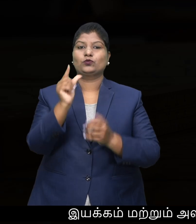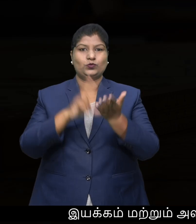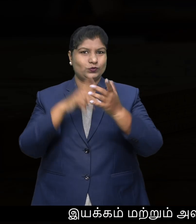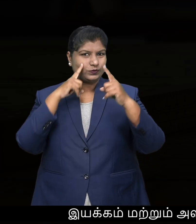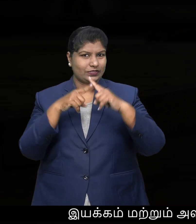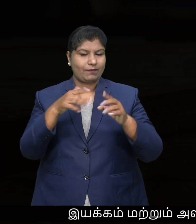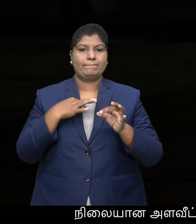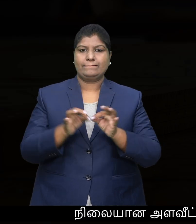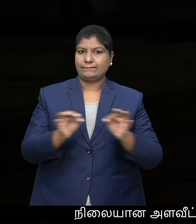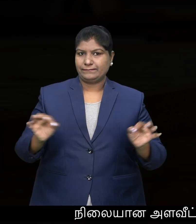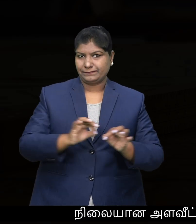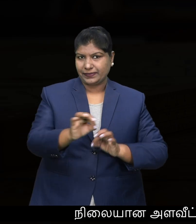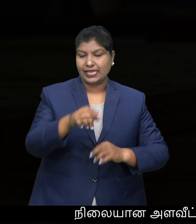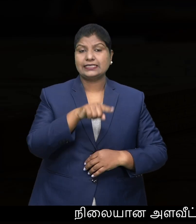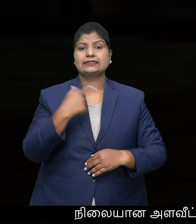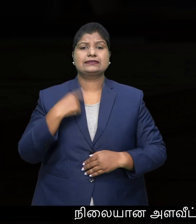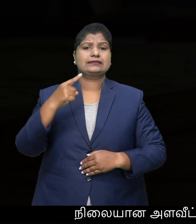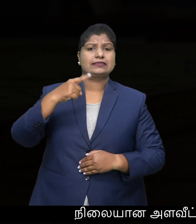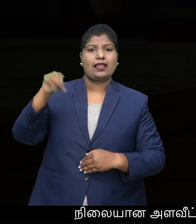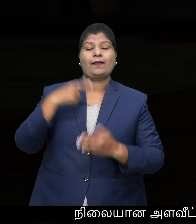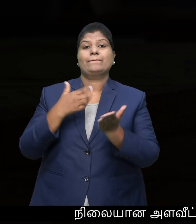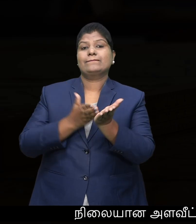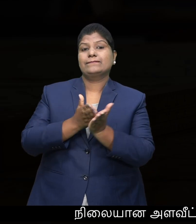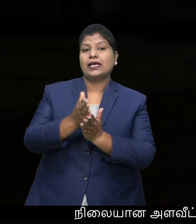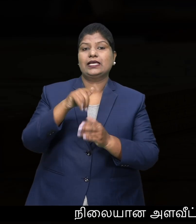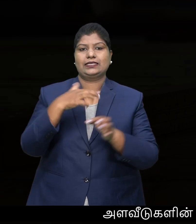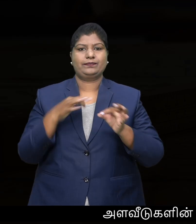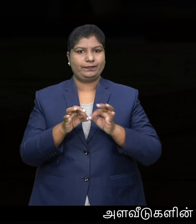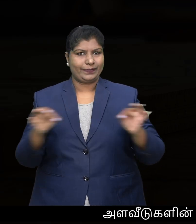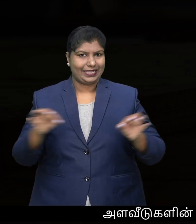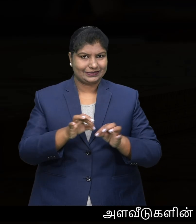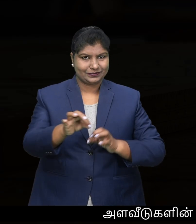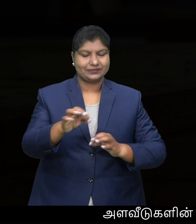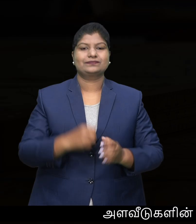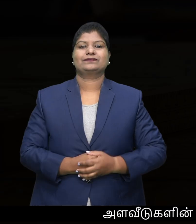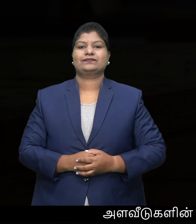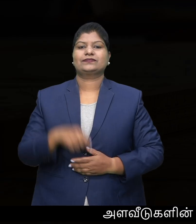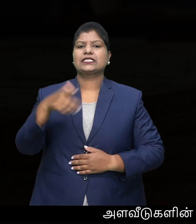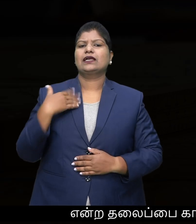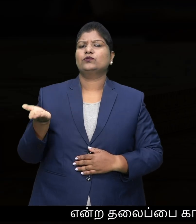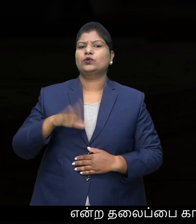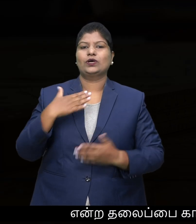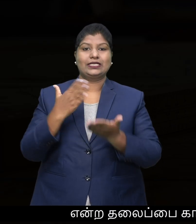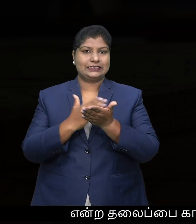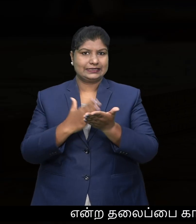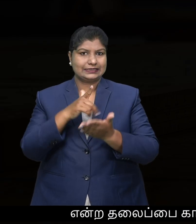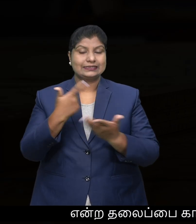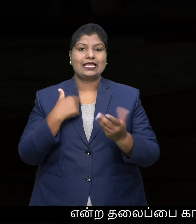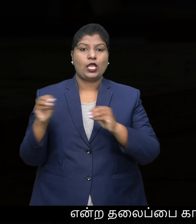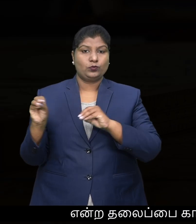பாடப்பகுதியில் நிலையான அளவீட்டு அலகுகள் மற்றும் அளவீடுகளின் சரியான முறை என்ற தலைப்பை காணப் போகிறோம்.